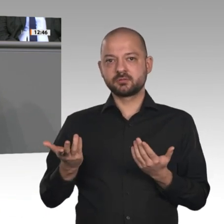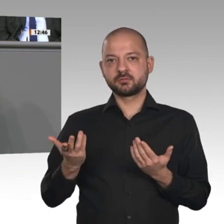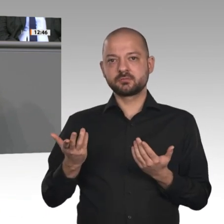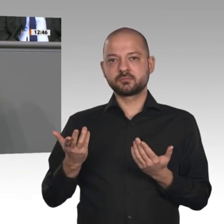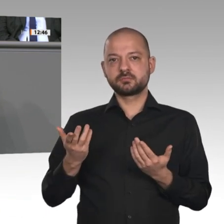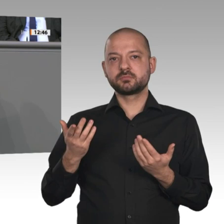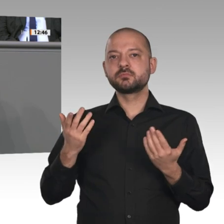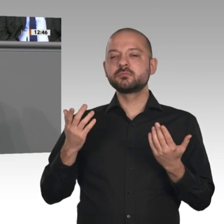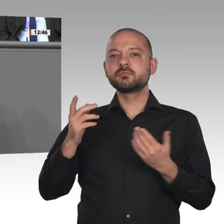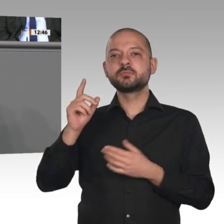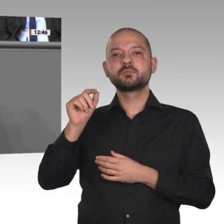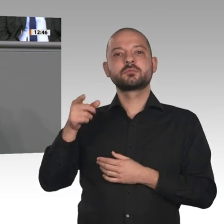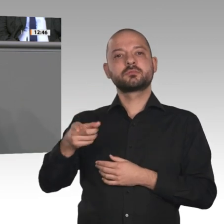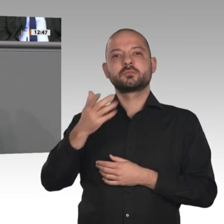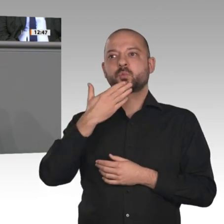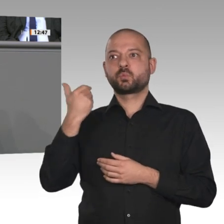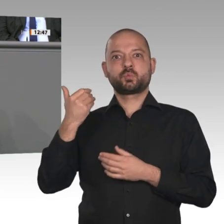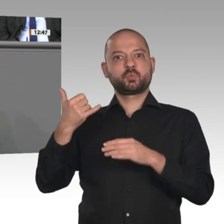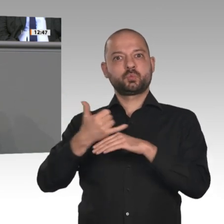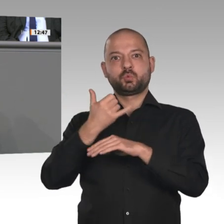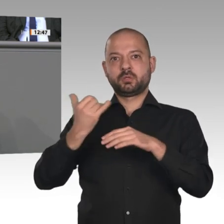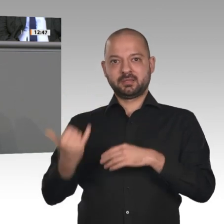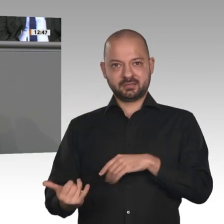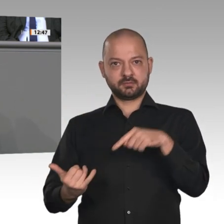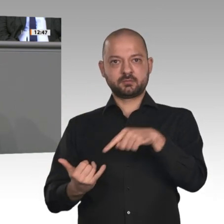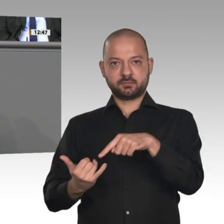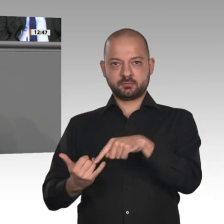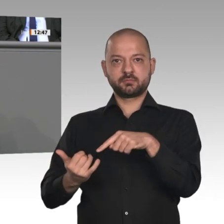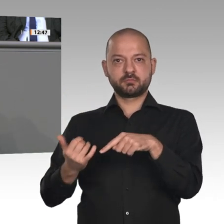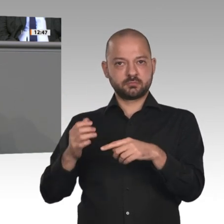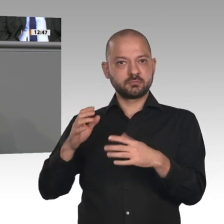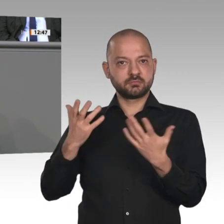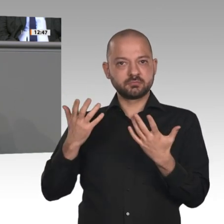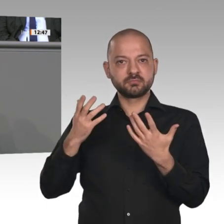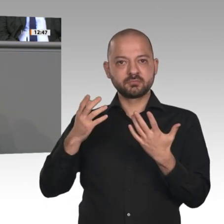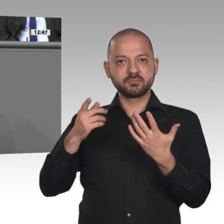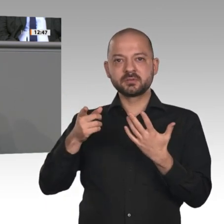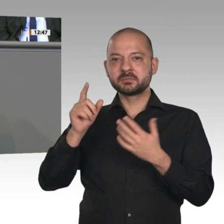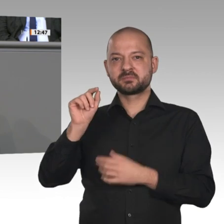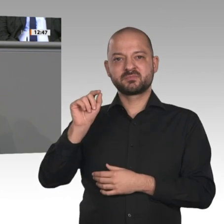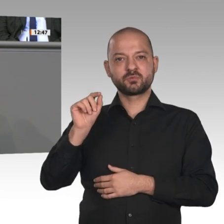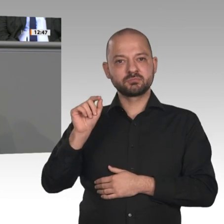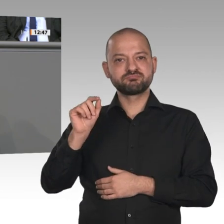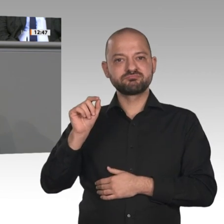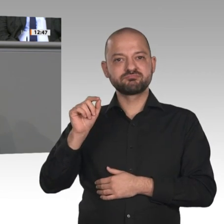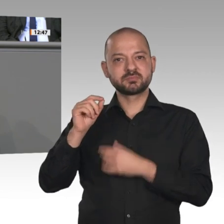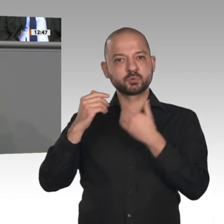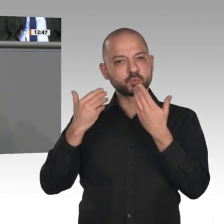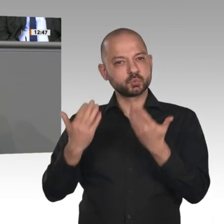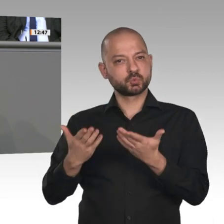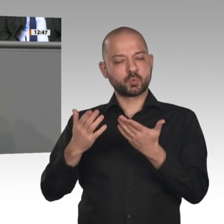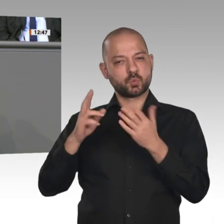Sicher reden wir nicht mehr von sehr vielen Geschädigten, aber solche Ungerechtigkeiten müssen 75 Jahre nach Ende der NS-Herrschaft beseitigt